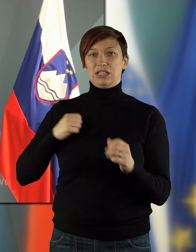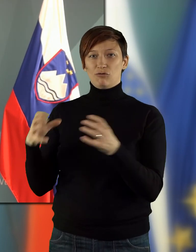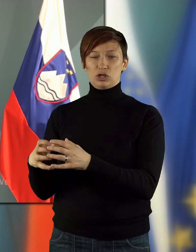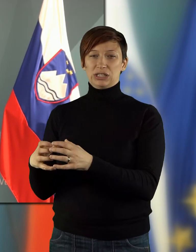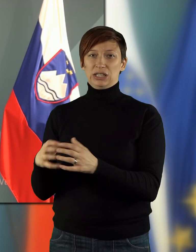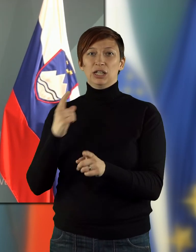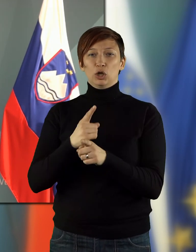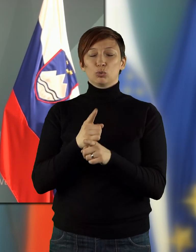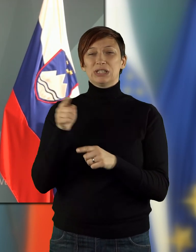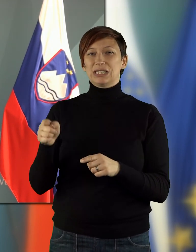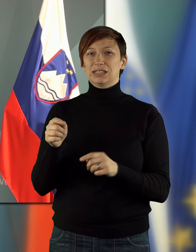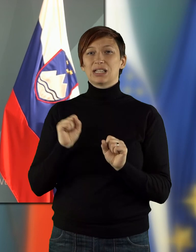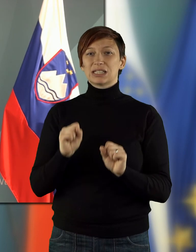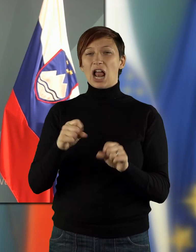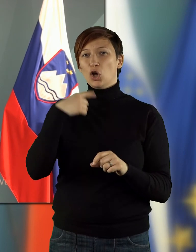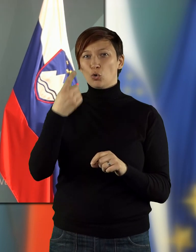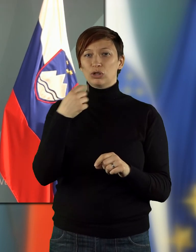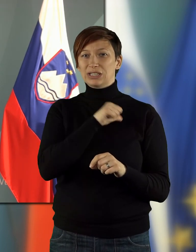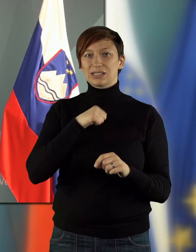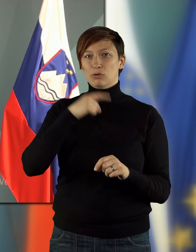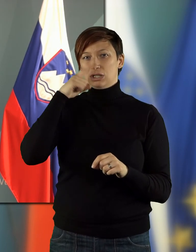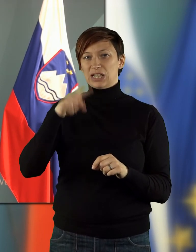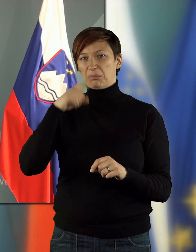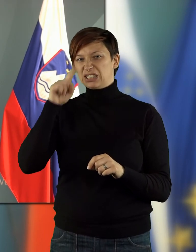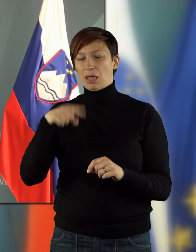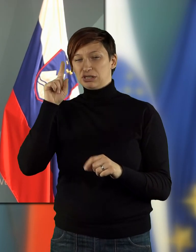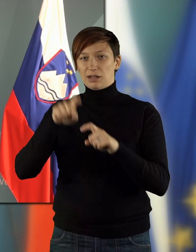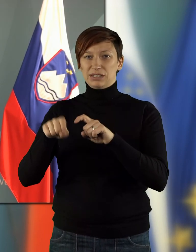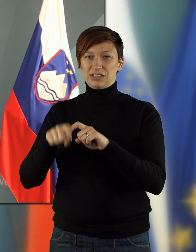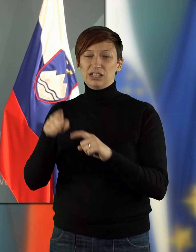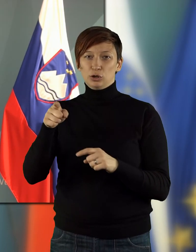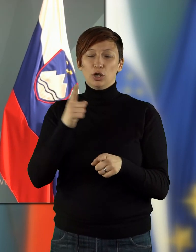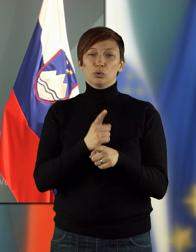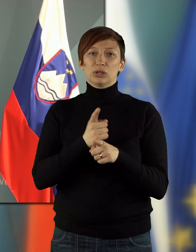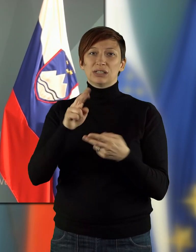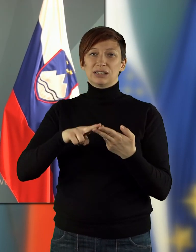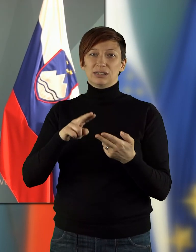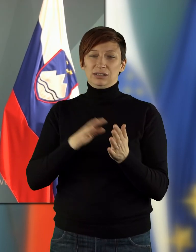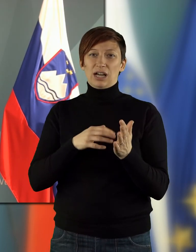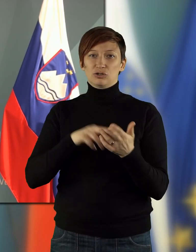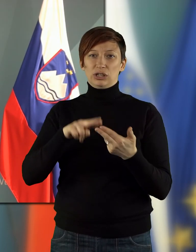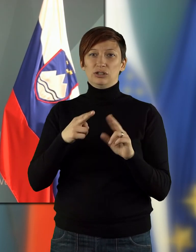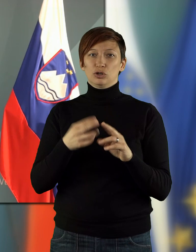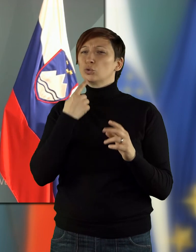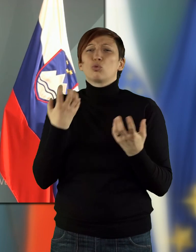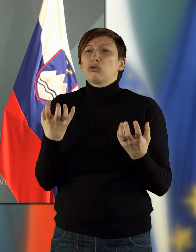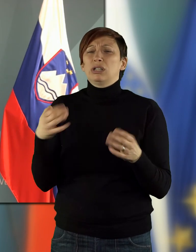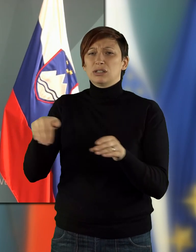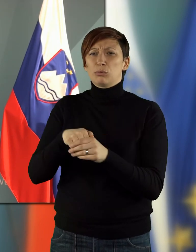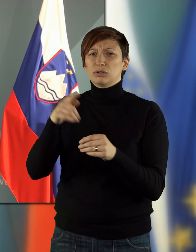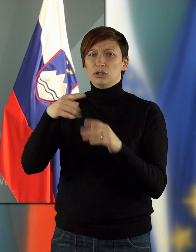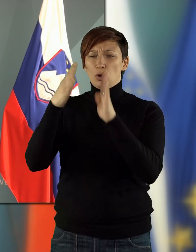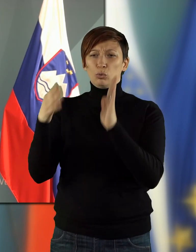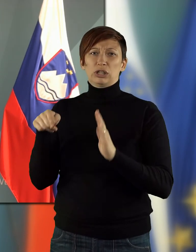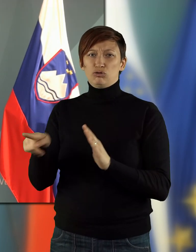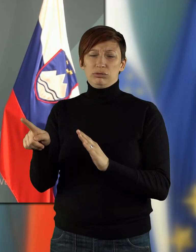v slovenski vojski. Tudi s tem, da ne nehno govorimo samo o slabe in slabe stvari. In tudi na takšen način, kdo pa se bo želel